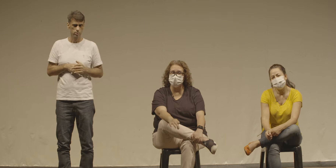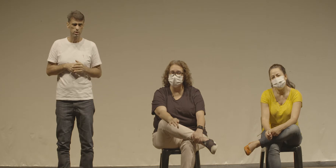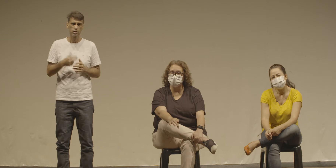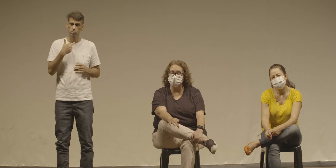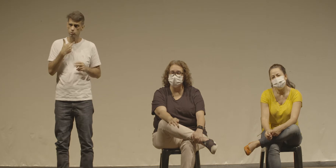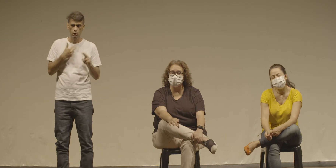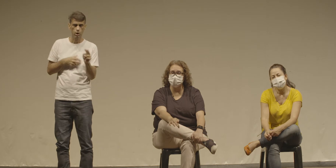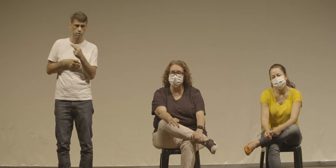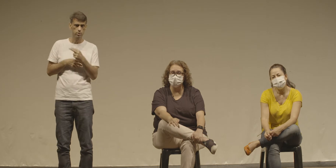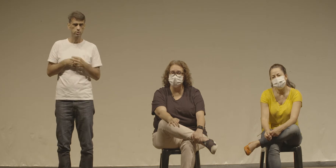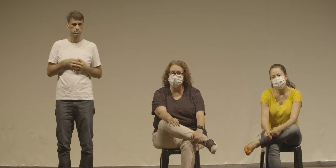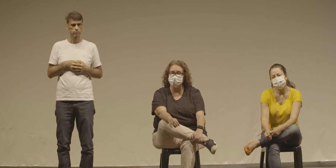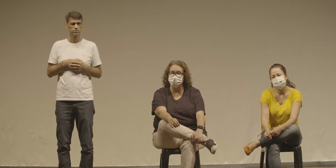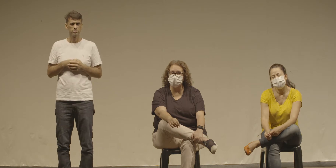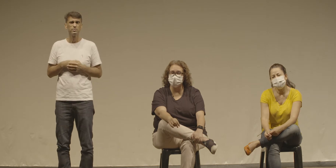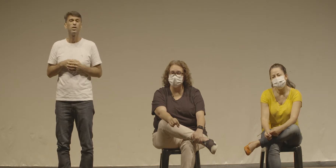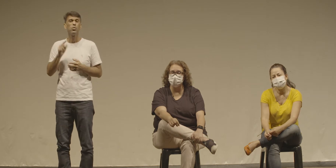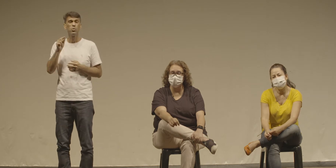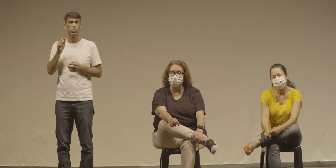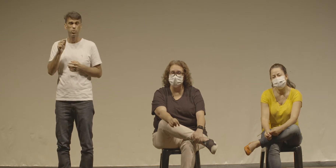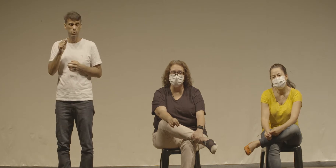podia olhar. Porque era parte